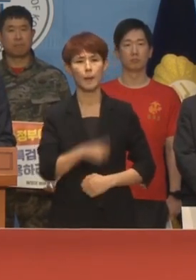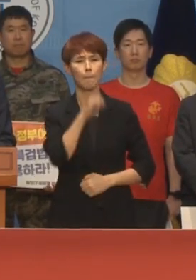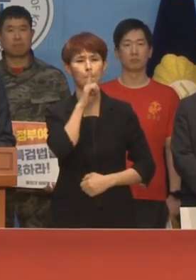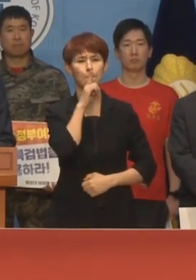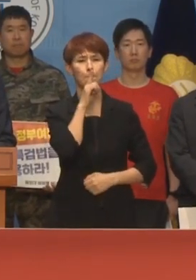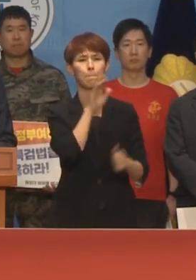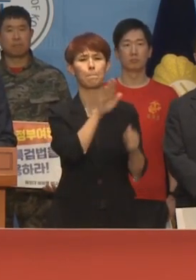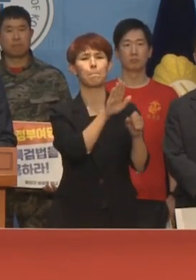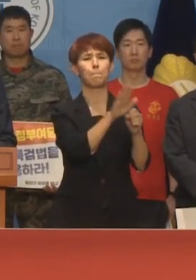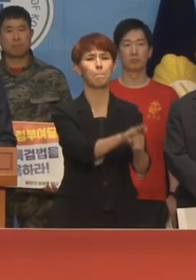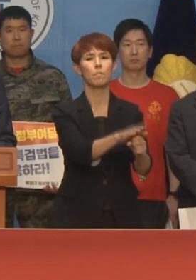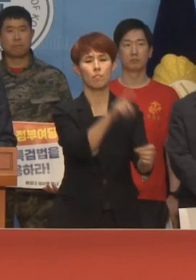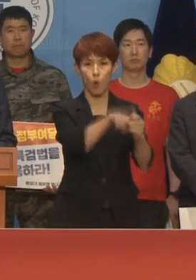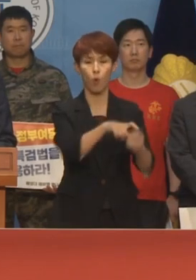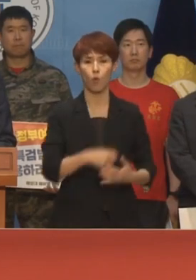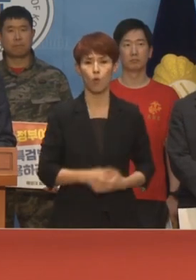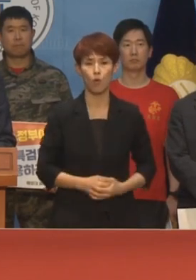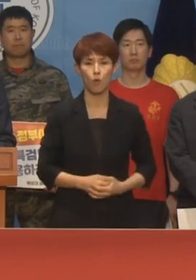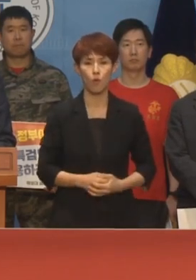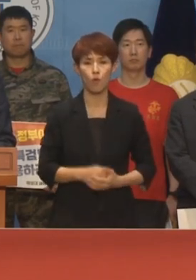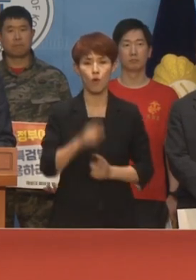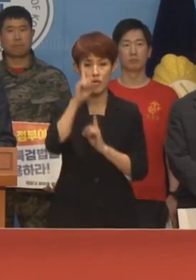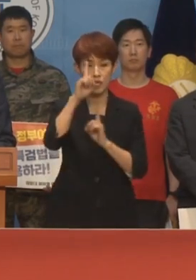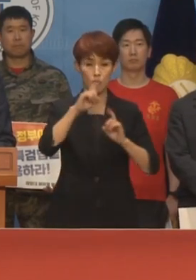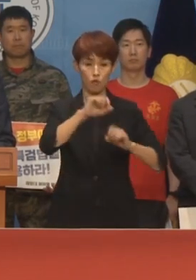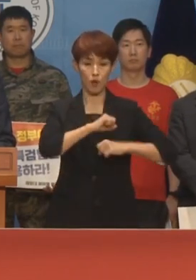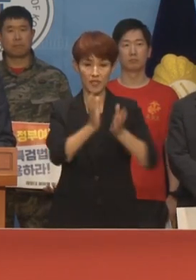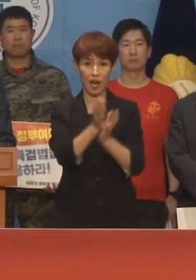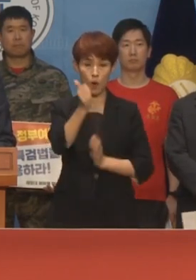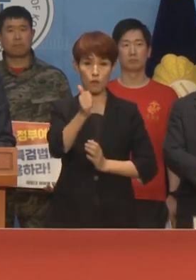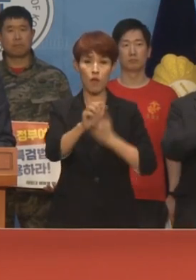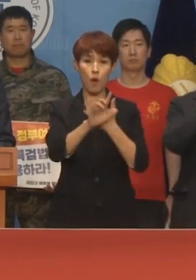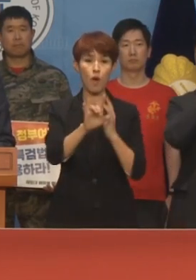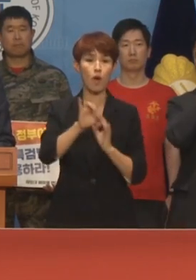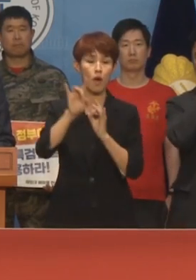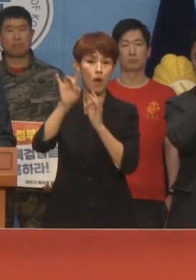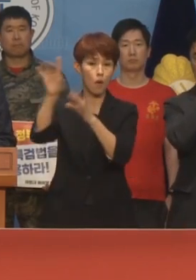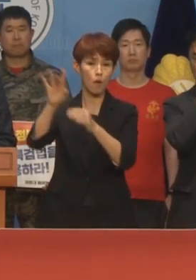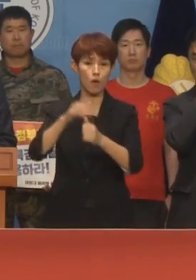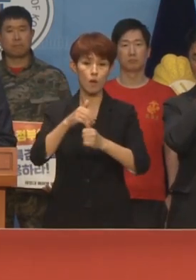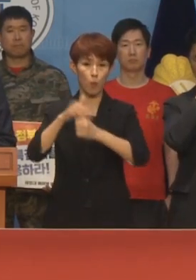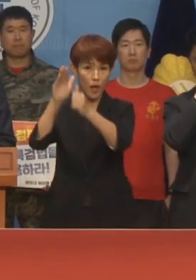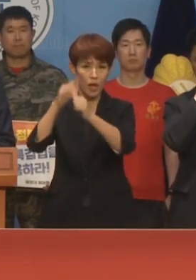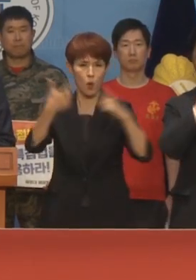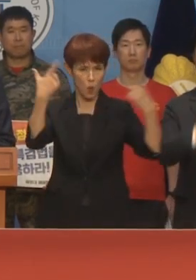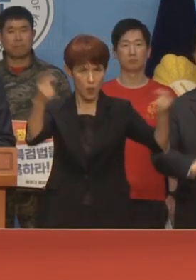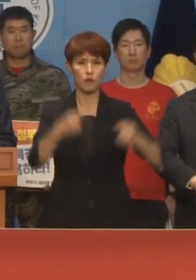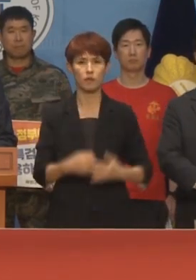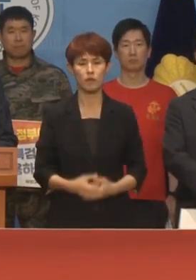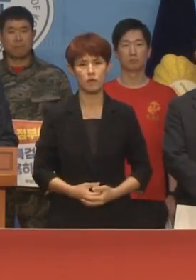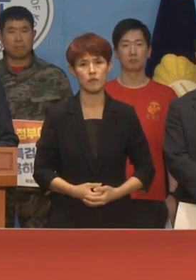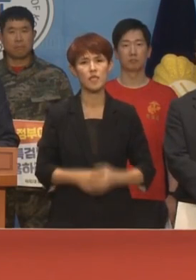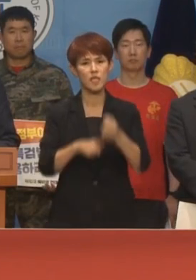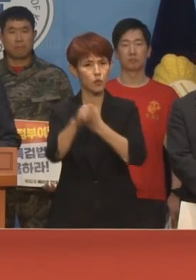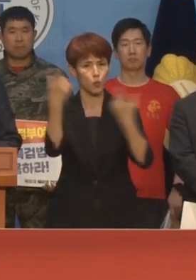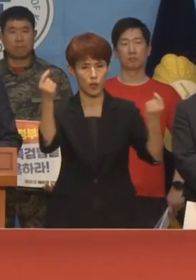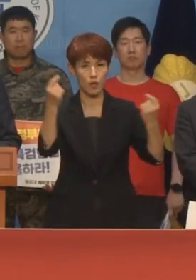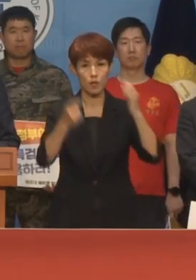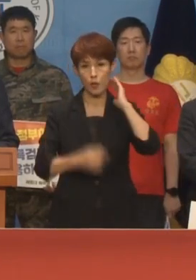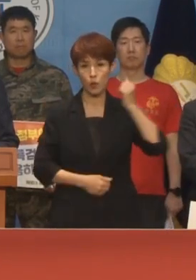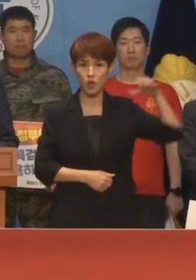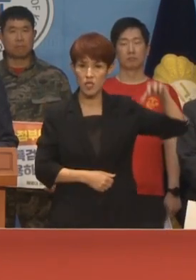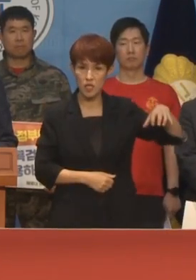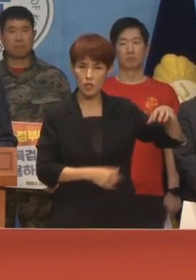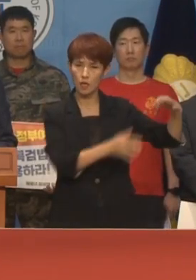위해서입니다. 이종섭 전 국방부 장관을 해외로 도피시킨 이유와도 같은 맥락입니다. 대통령실에